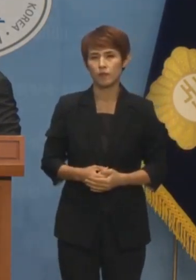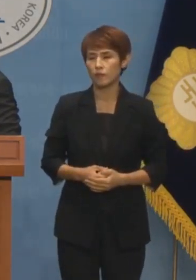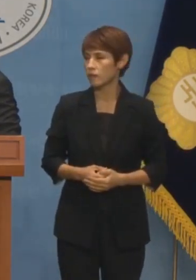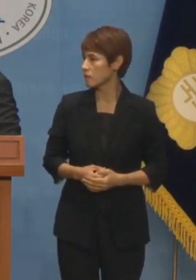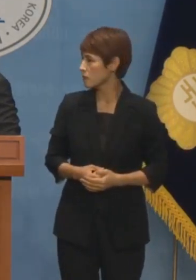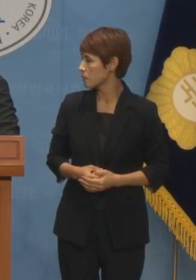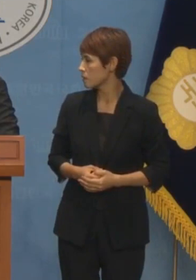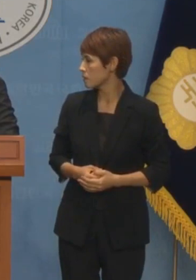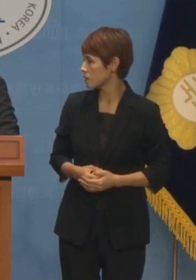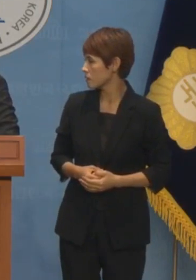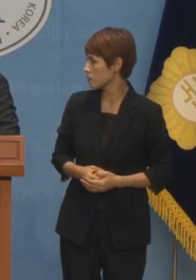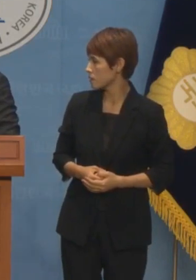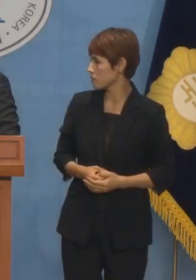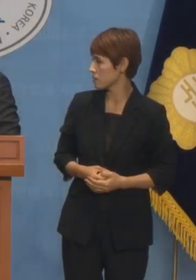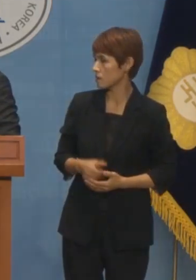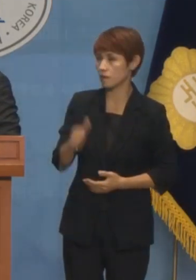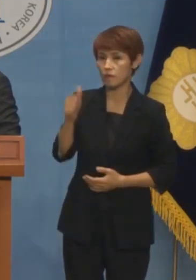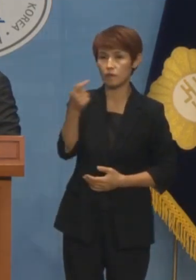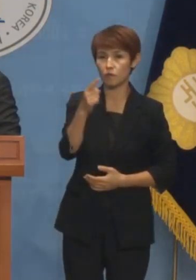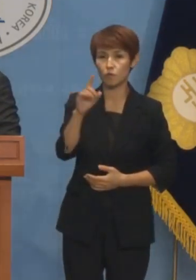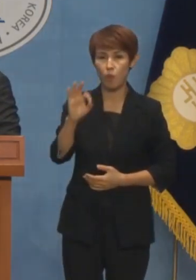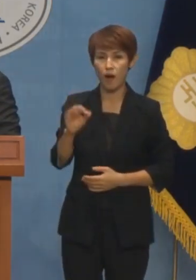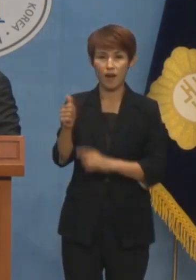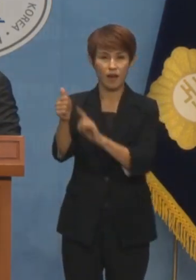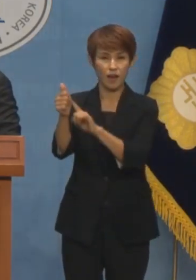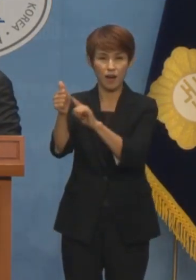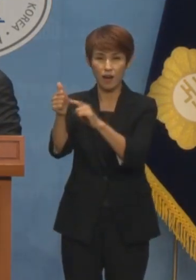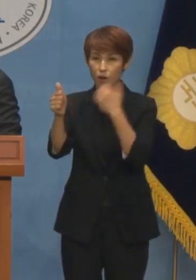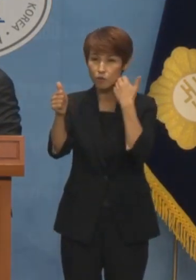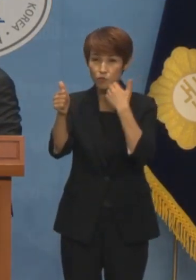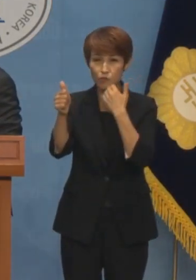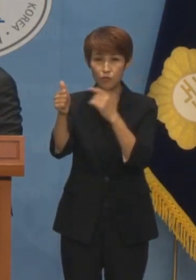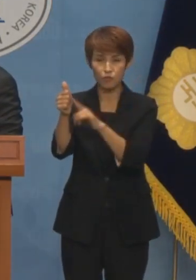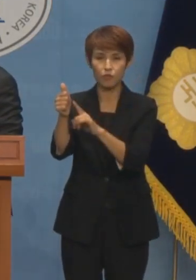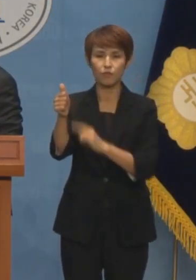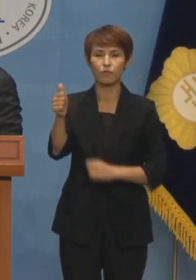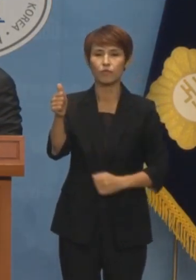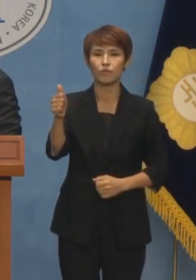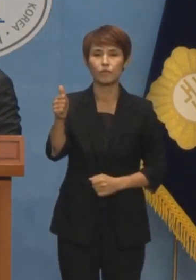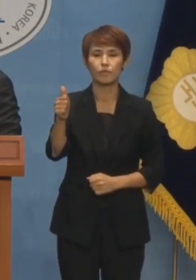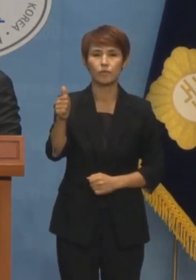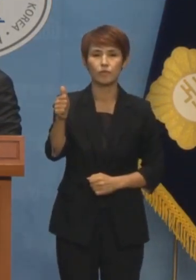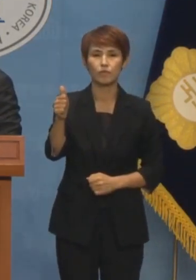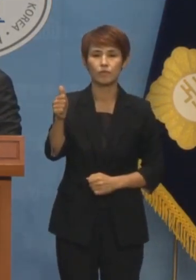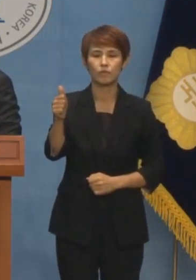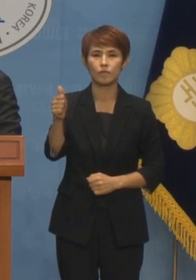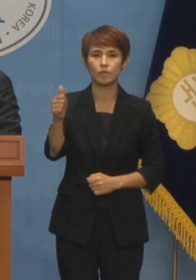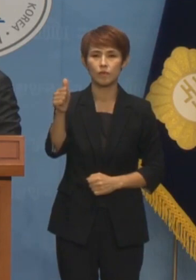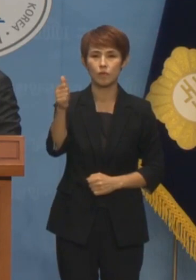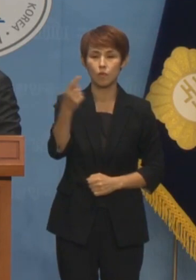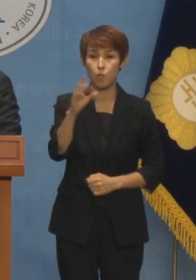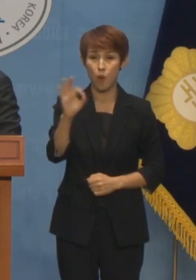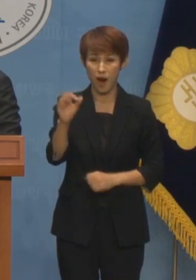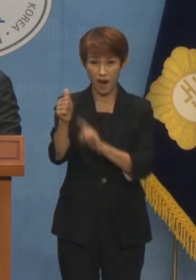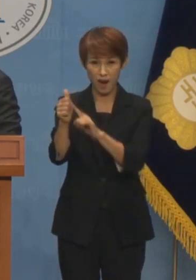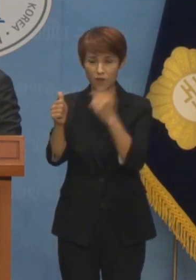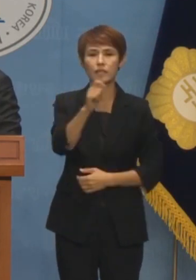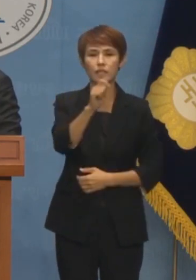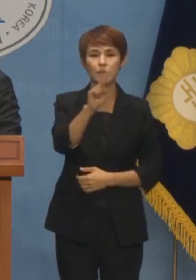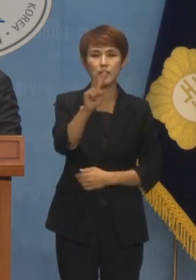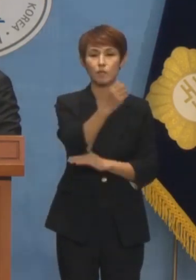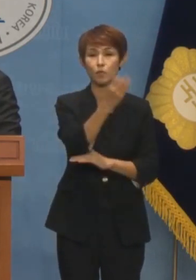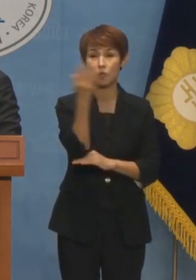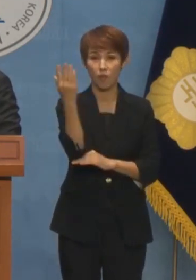이분 이제 황모 씨에 대해서 이제 조금 우리가 파악한 바로는 황모 씨는 TV조선과 여러